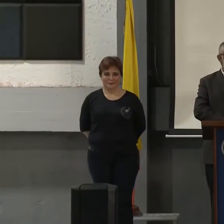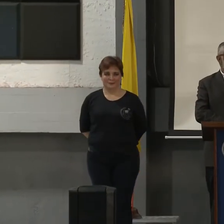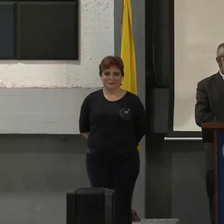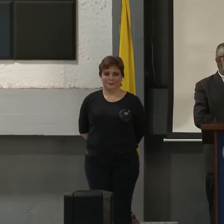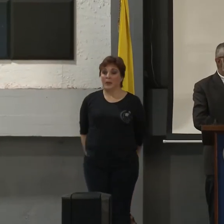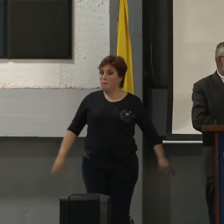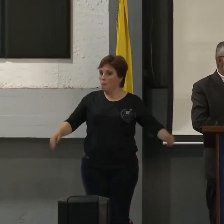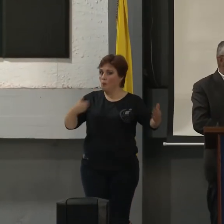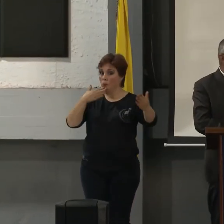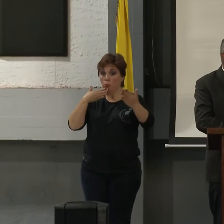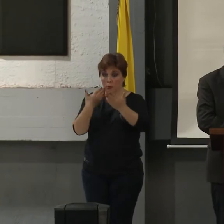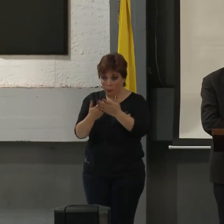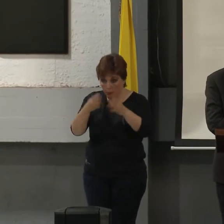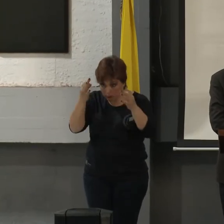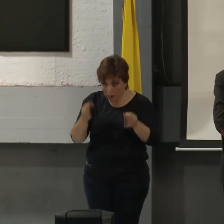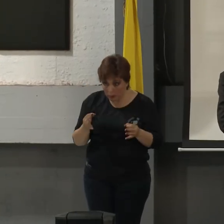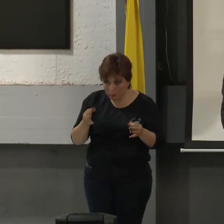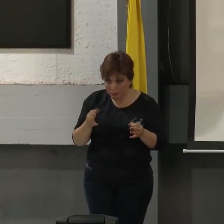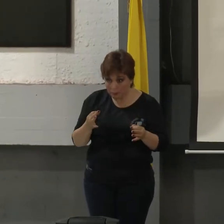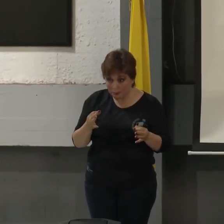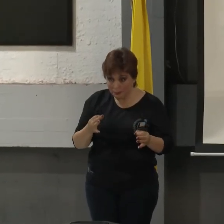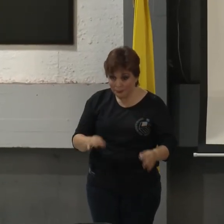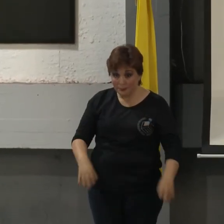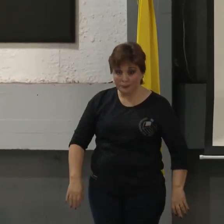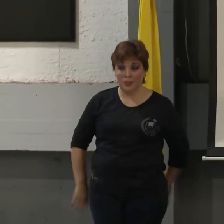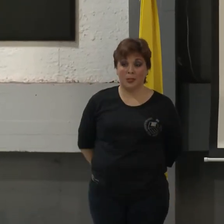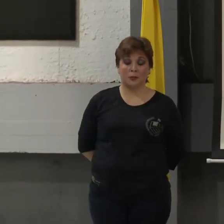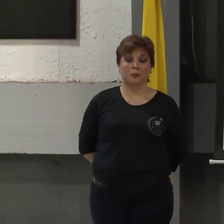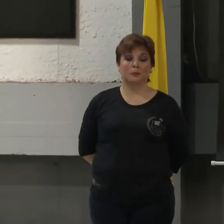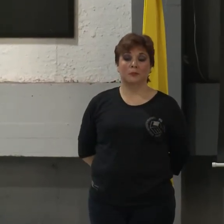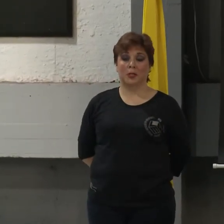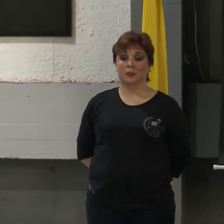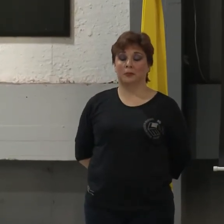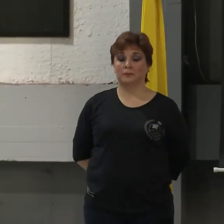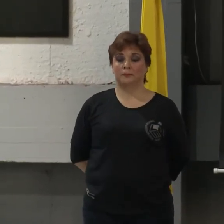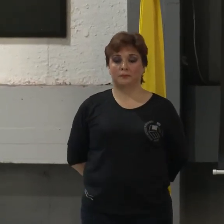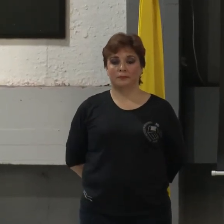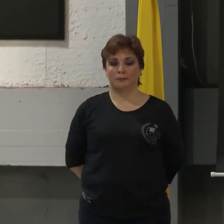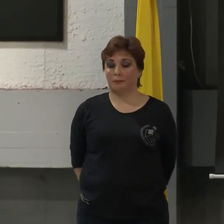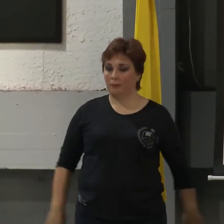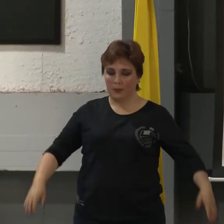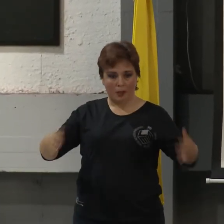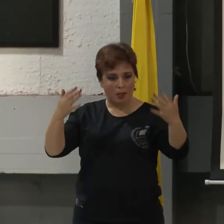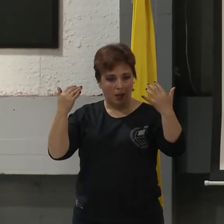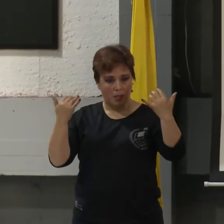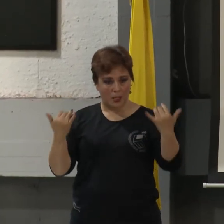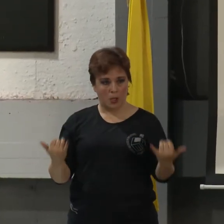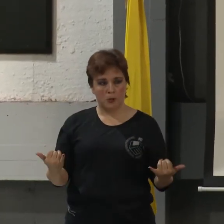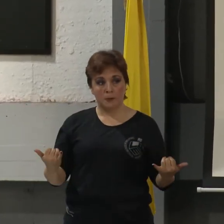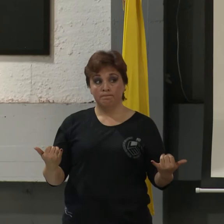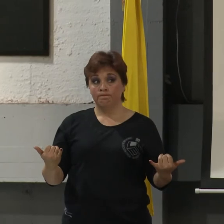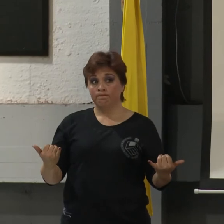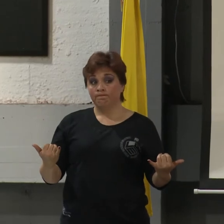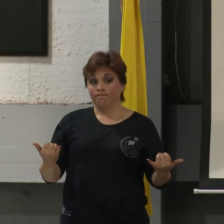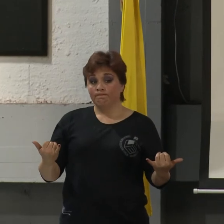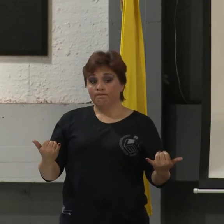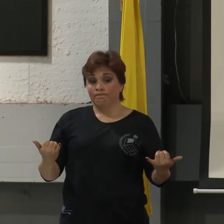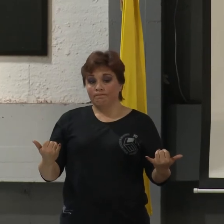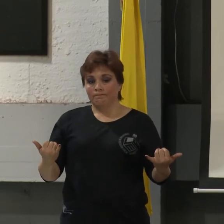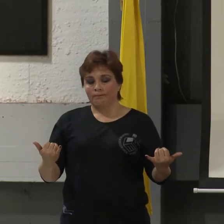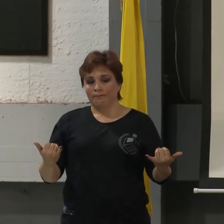muy bueno seas tú bien en este momento la